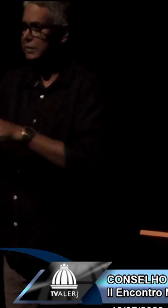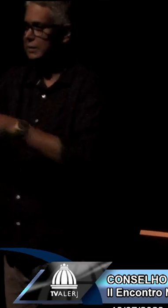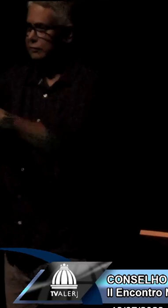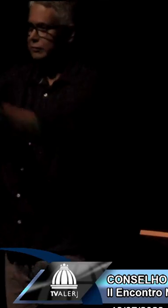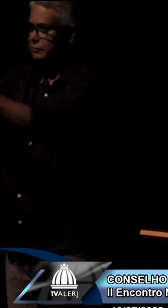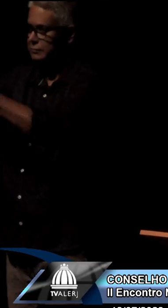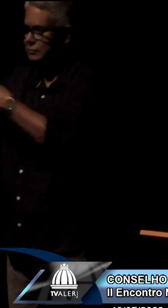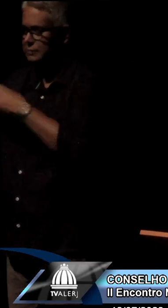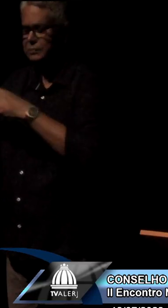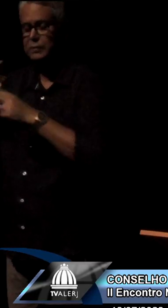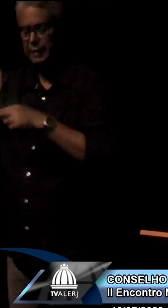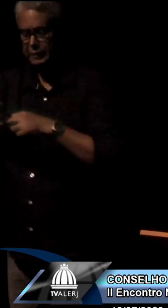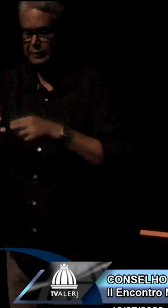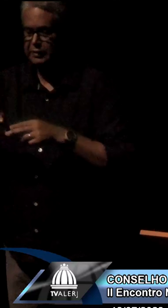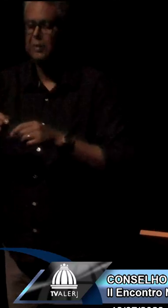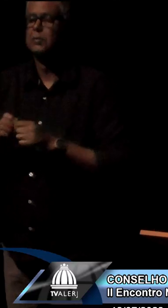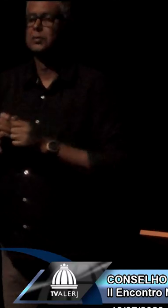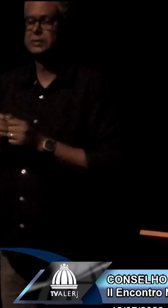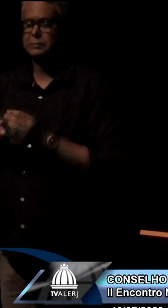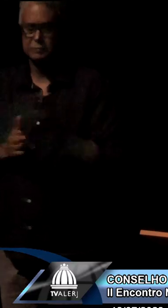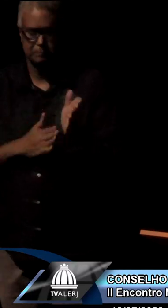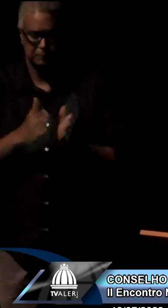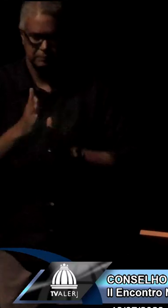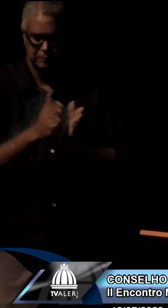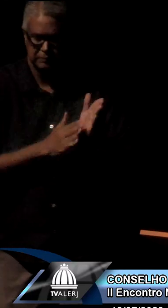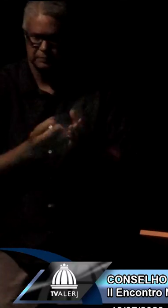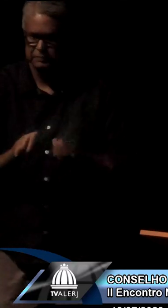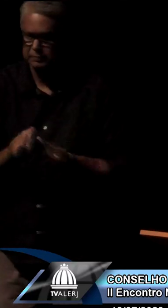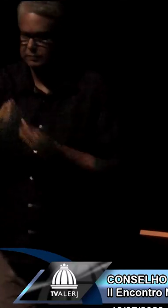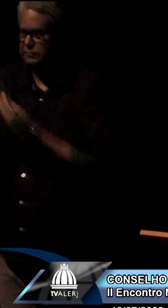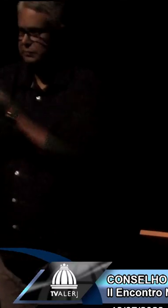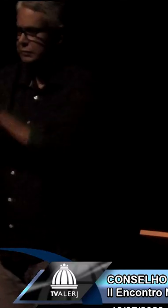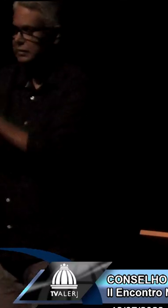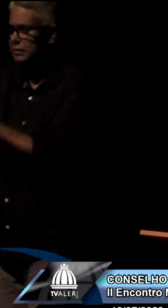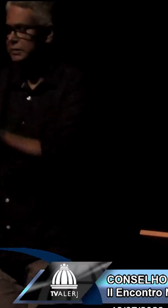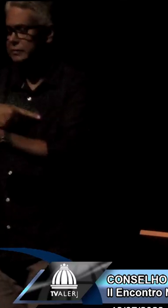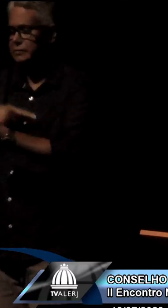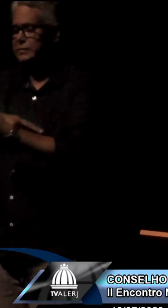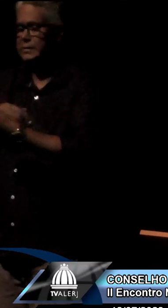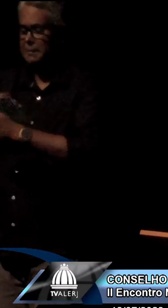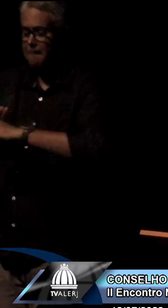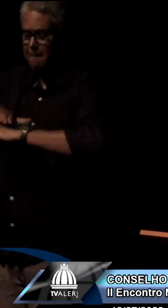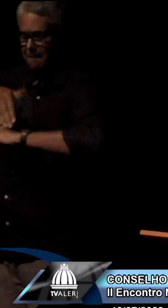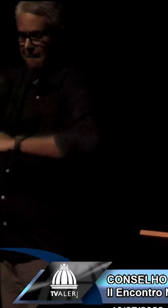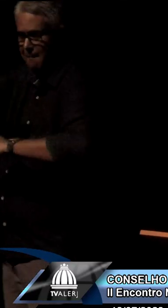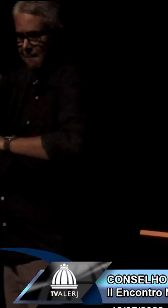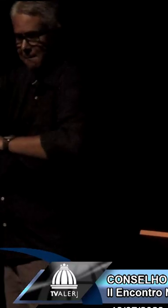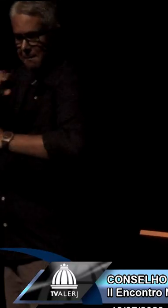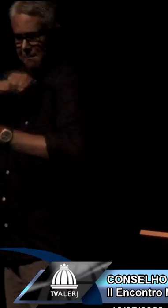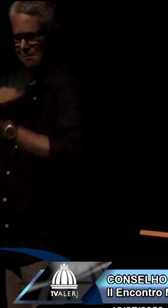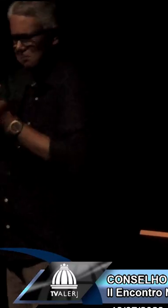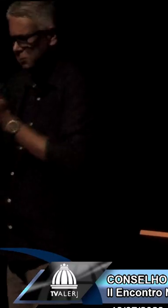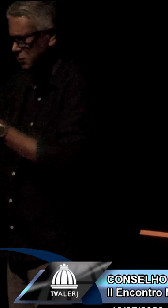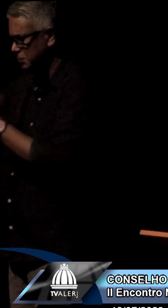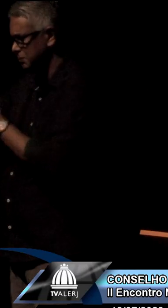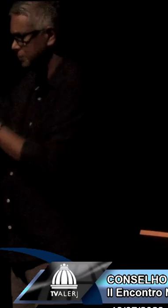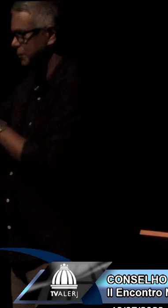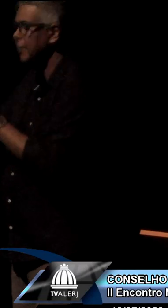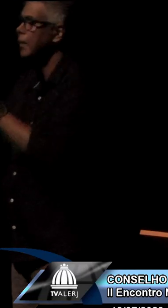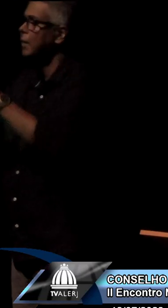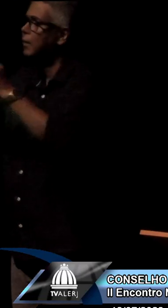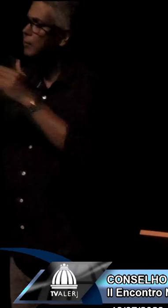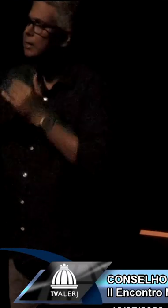máximo de perguntas possíveis Então ontem mesmo tivemos momentos que nós lemos aqui mais de 10 perguntas que chegaram aqui mais uma vez peço